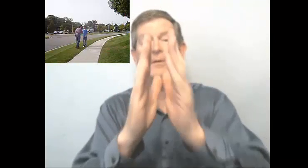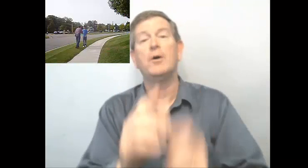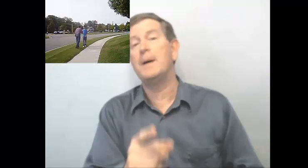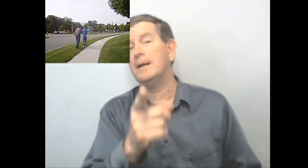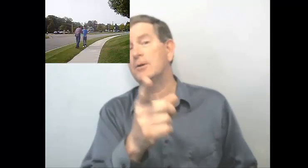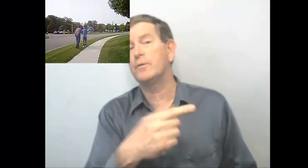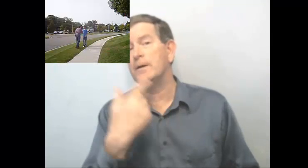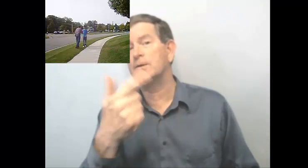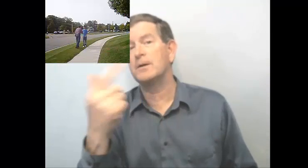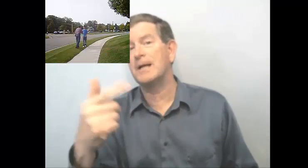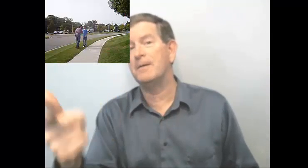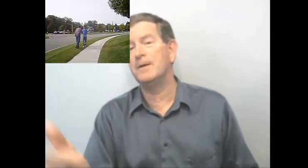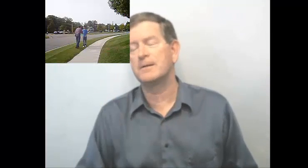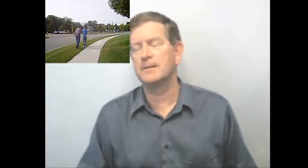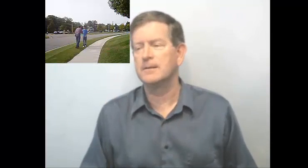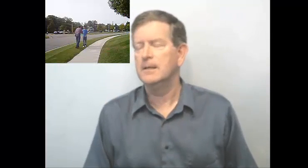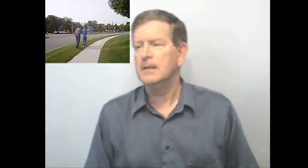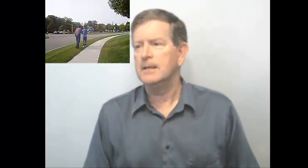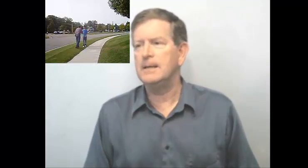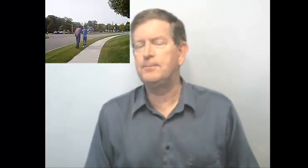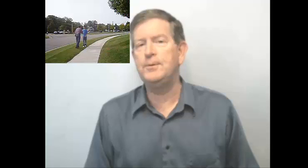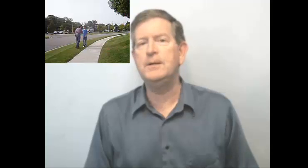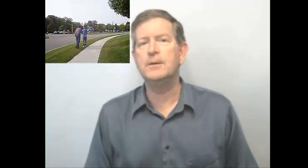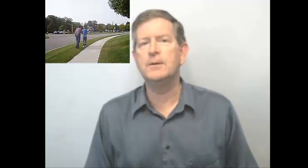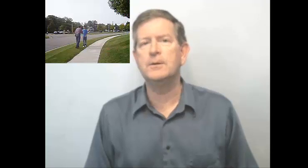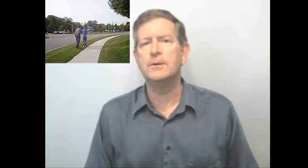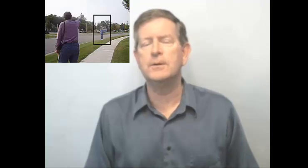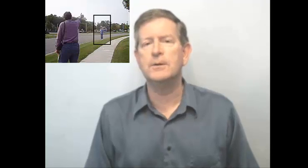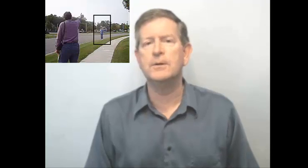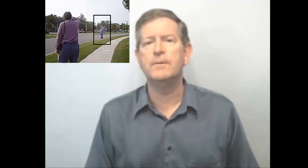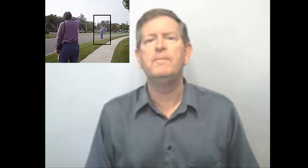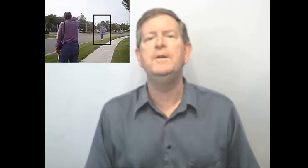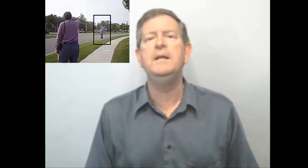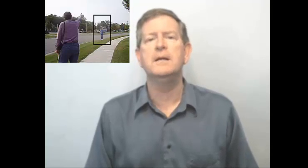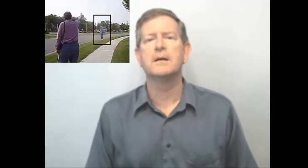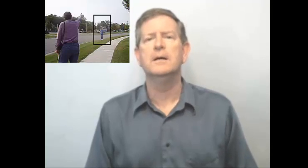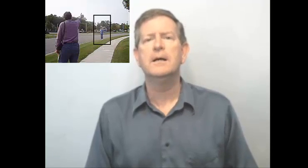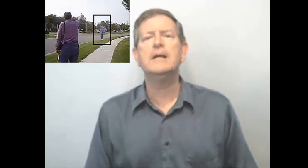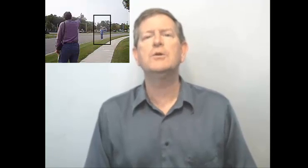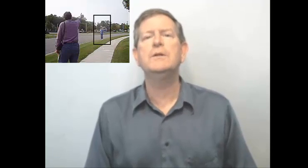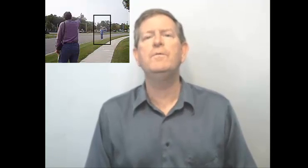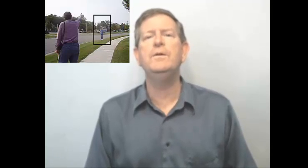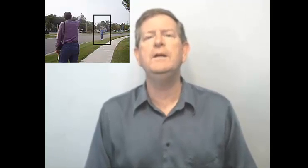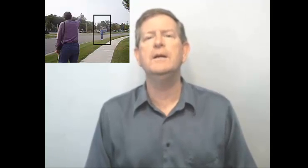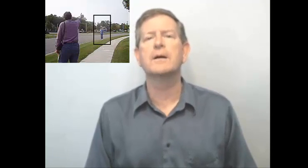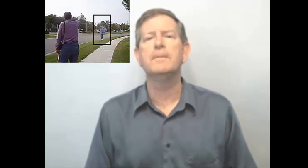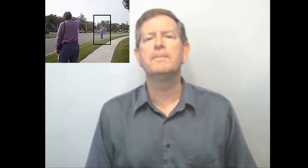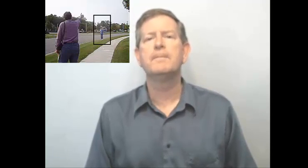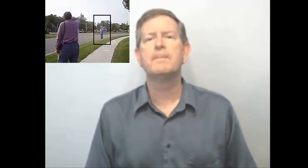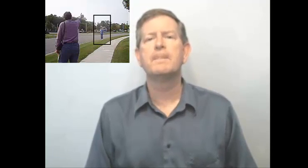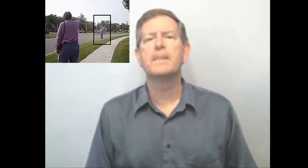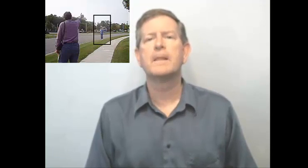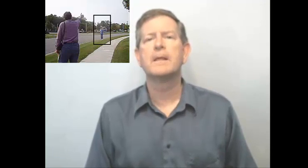Rencontrer. Vous avez remarqué que je vais en sens inverse. Hein. Et puis, venir. Qu'est-ce que c'est venir?